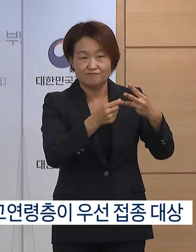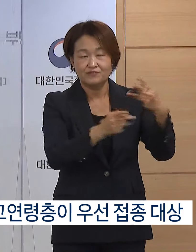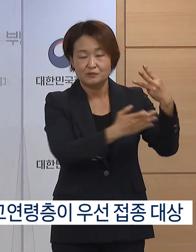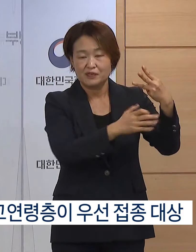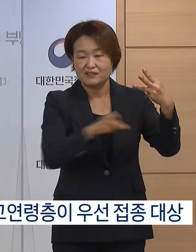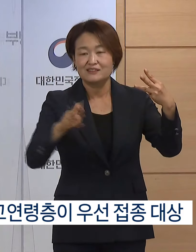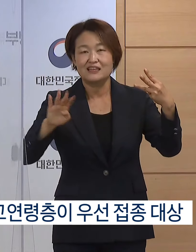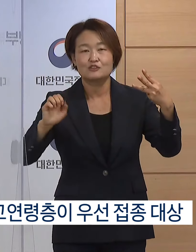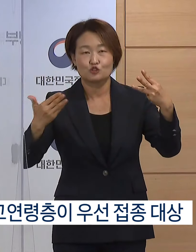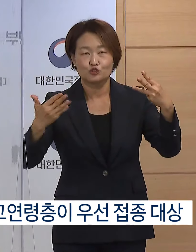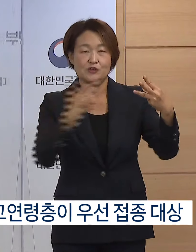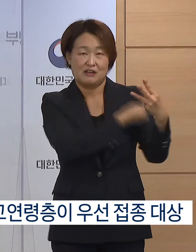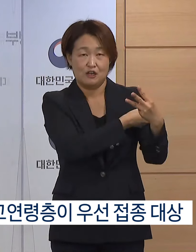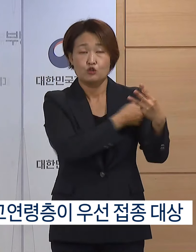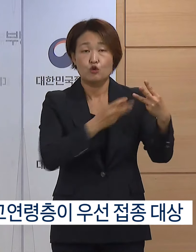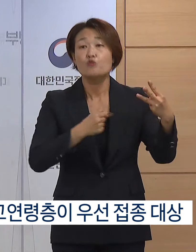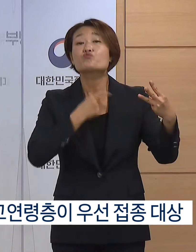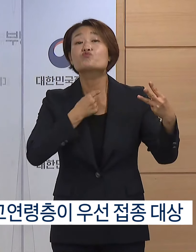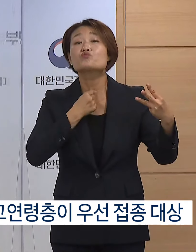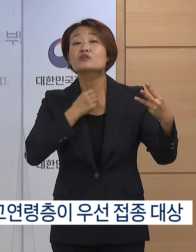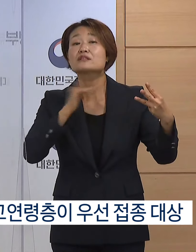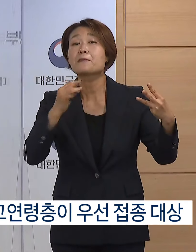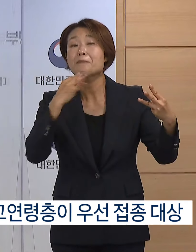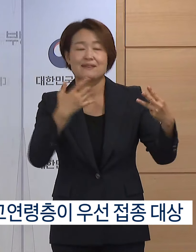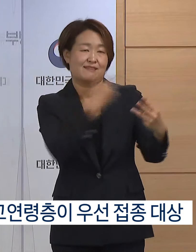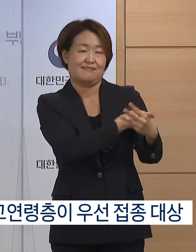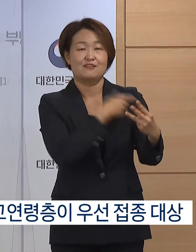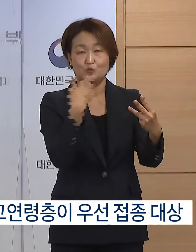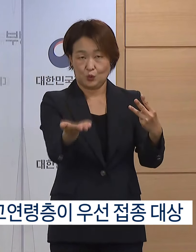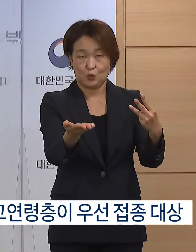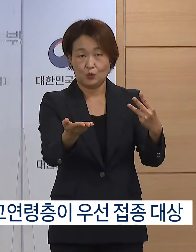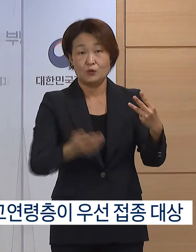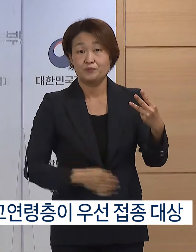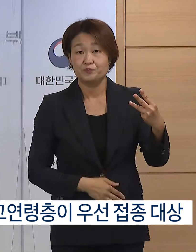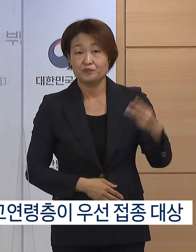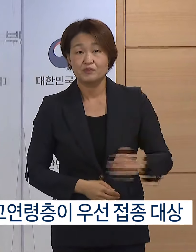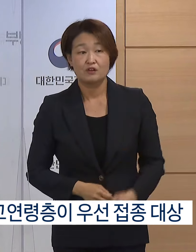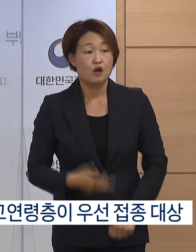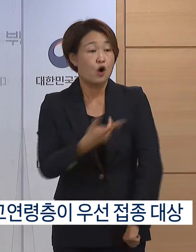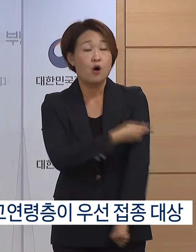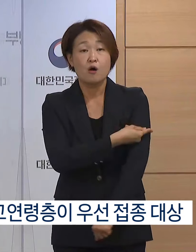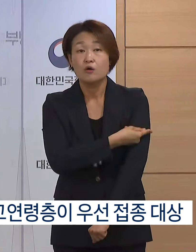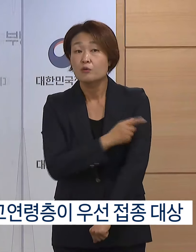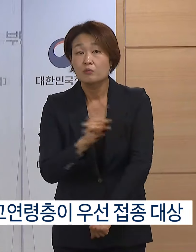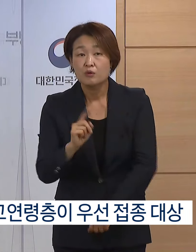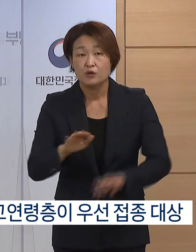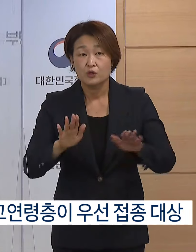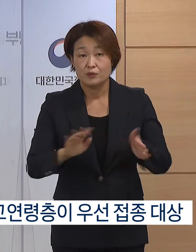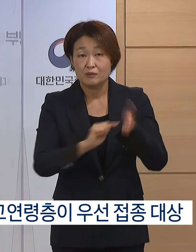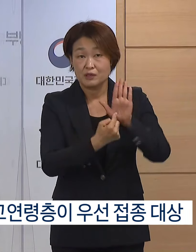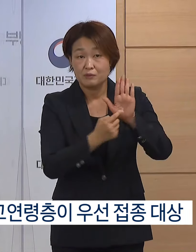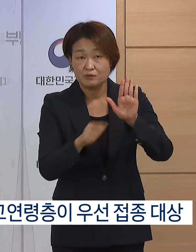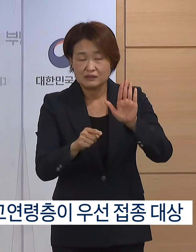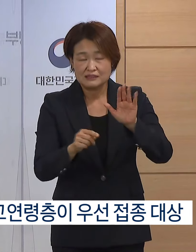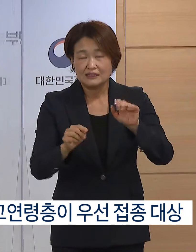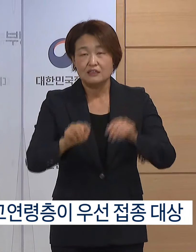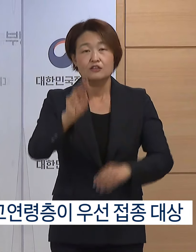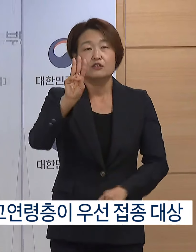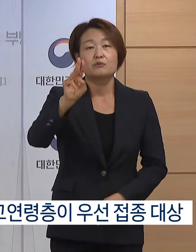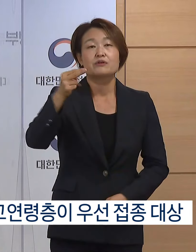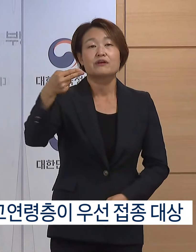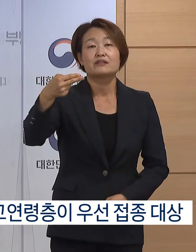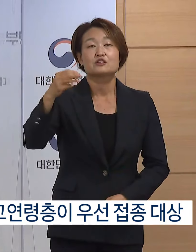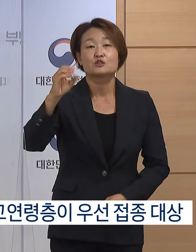희망하시는 분에게 접종을 제공할 예정입니다. 접종 간격은 최근 발표된